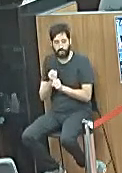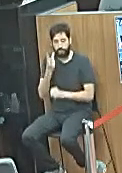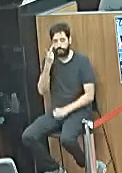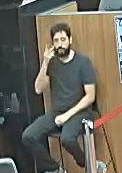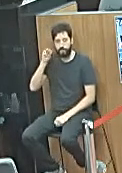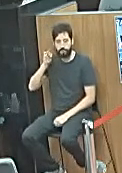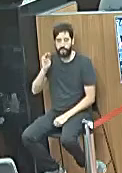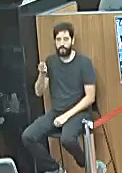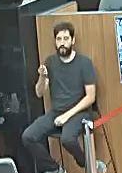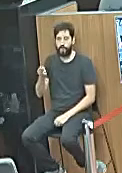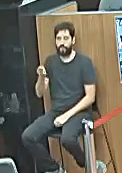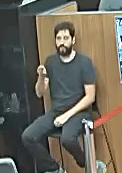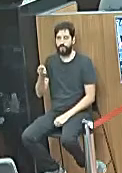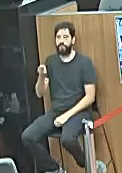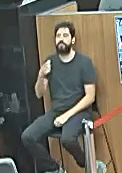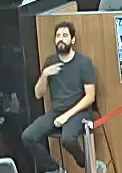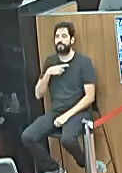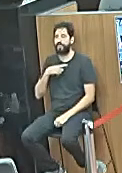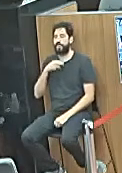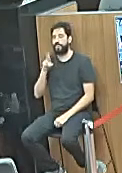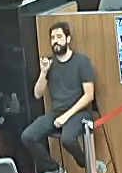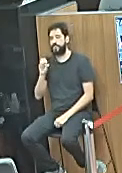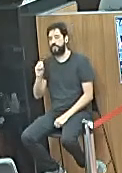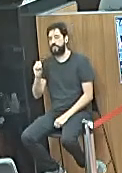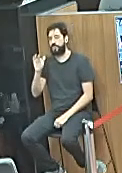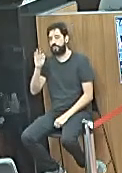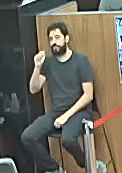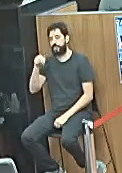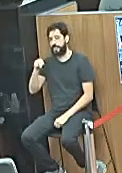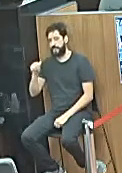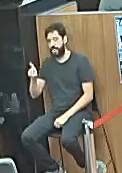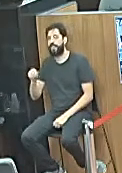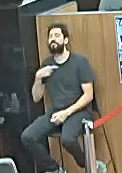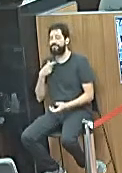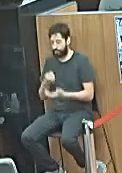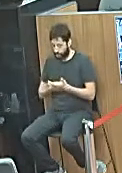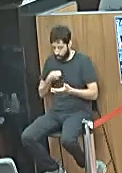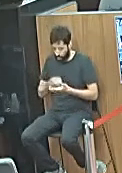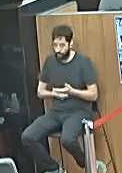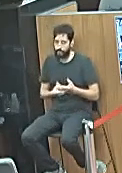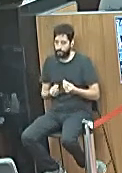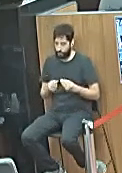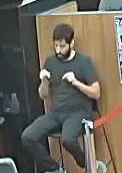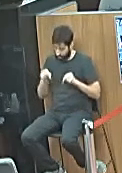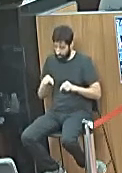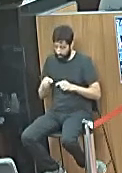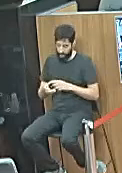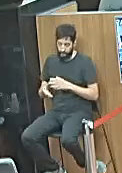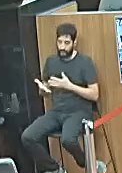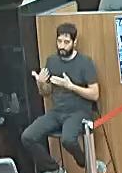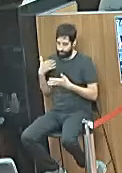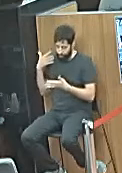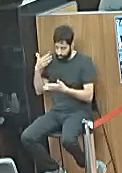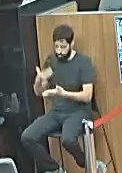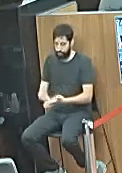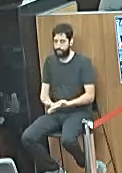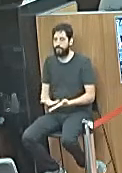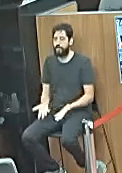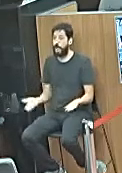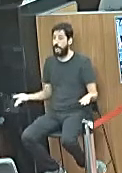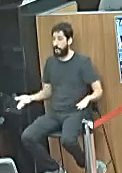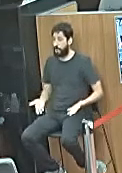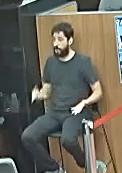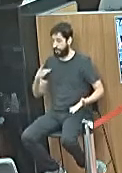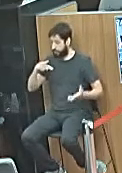milhões pela questão do rio há nada que foi muito cobrado e muito presente aqui durante todo esse tempo é agora